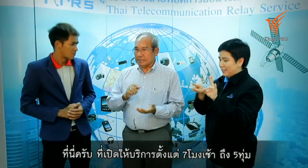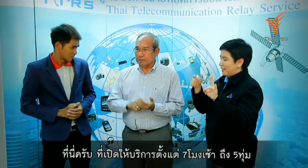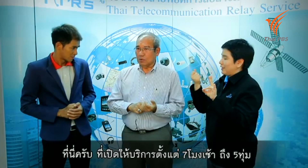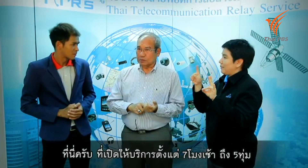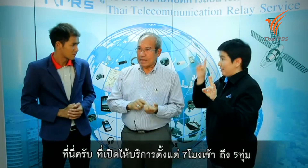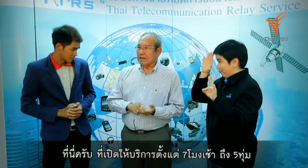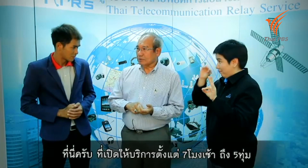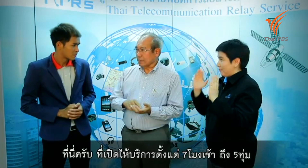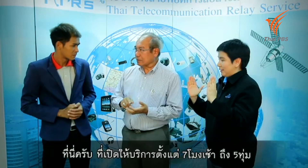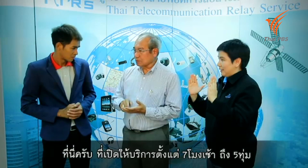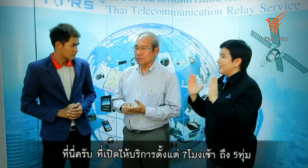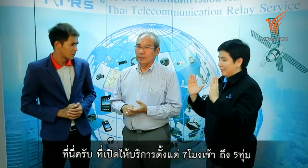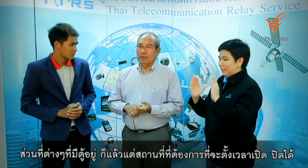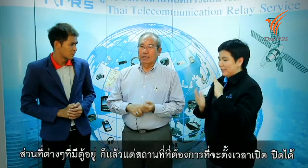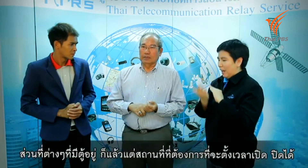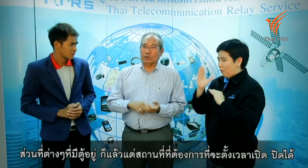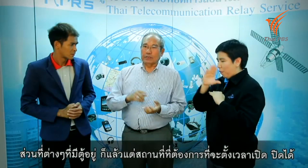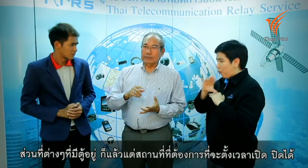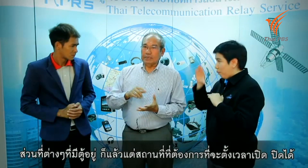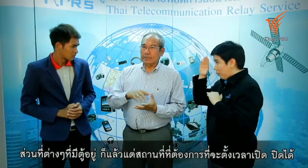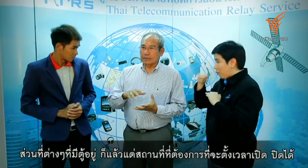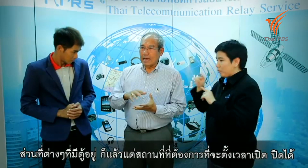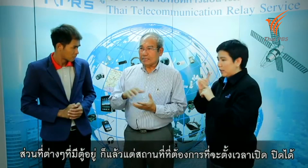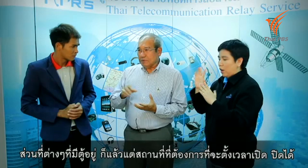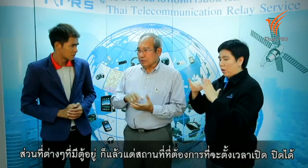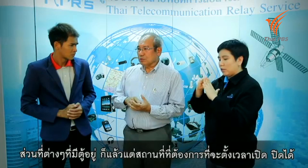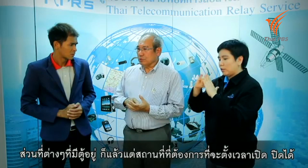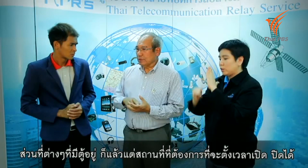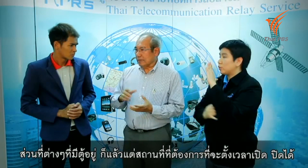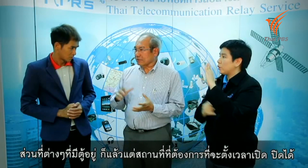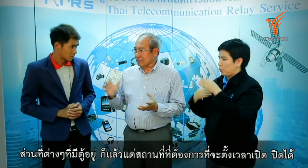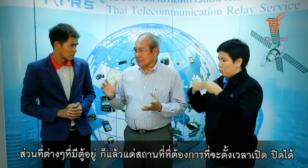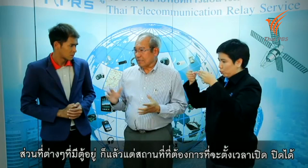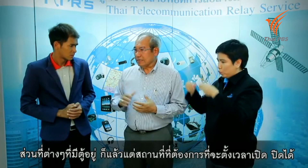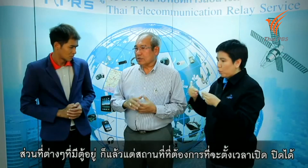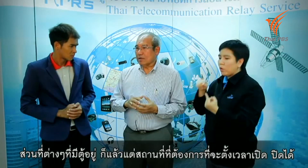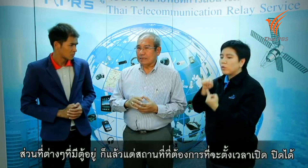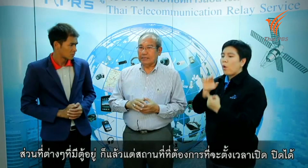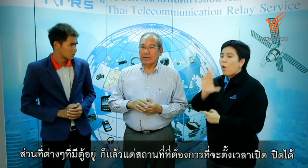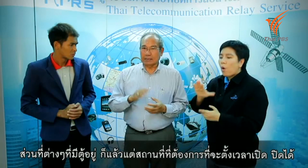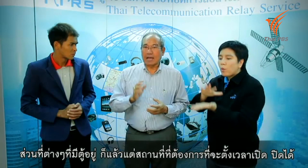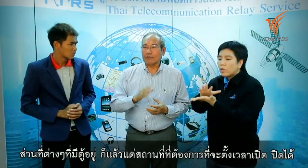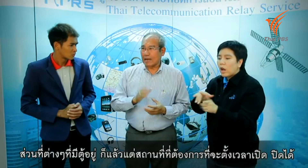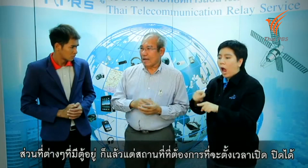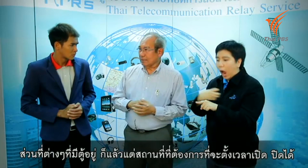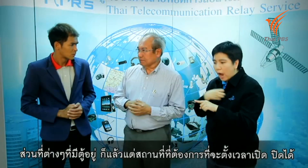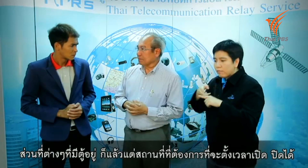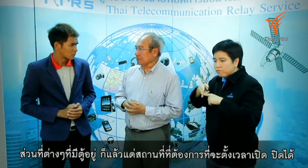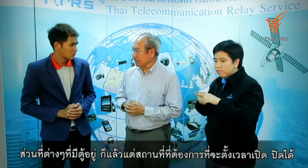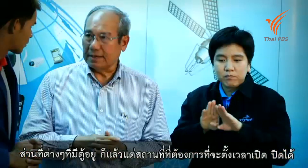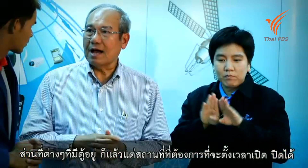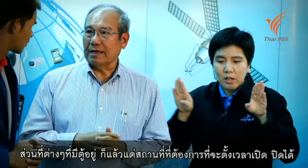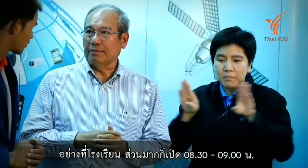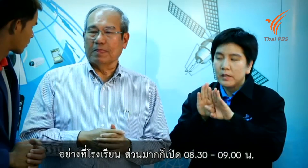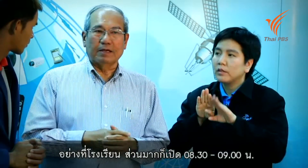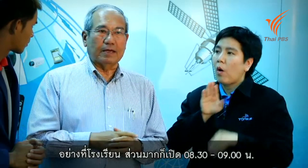ตั้งแต่7โมงเช้าถึง5ทุ่มส่วนที่ต่างๆที่มีตู้อยู่เนี่ยก็แล้วแต่สถานที่ต้องการที่จะตั้งเวลาเปิด